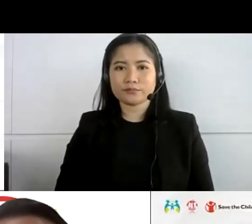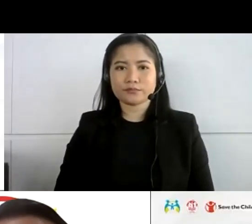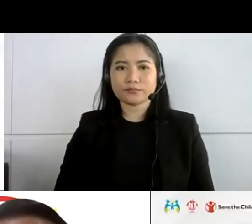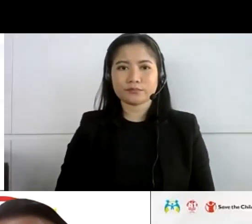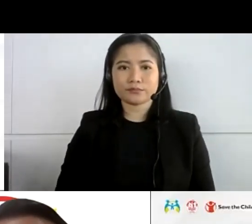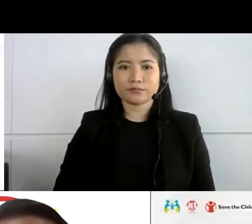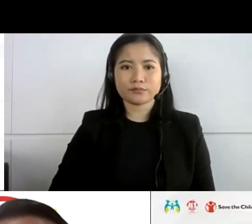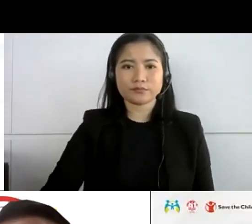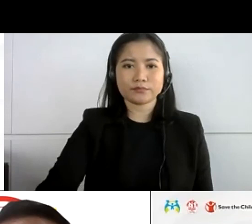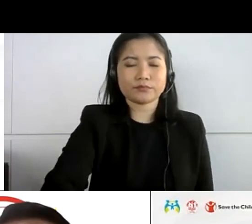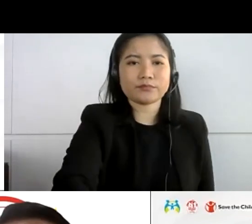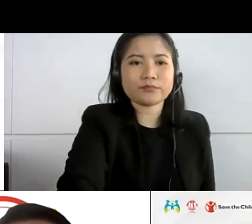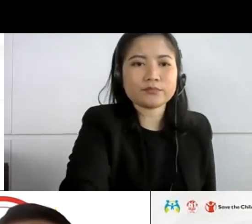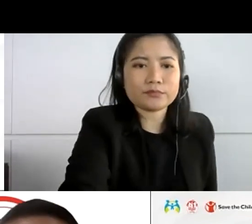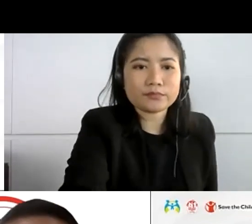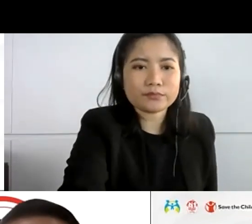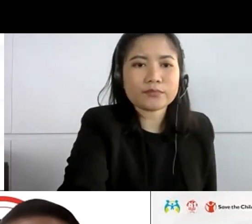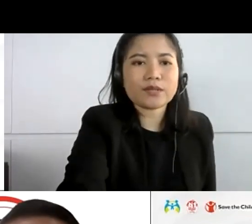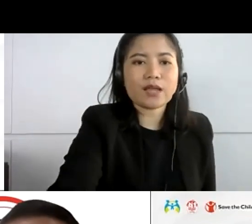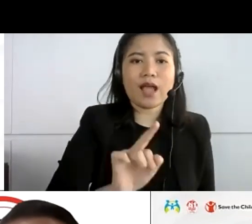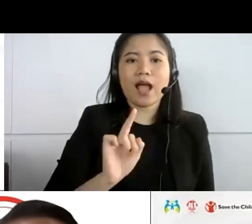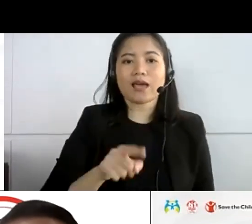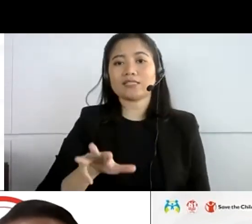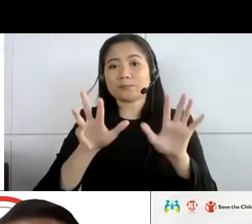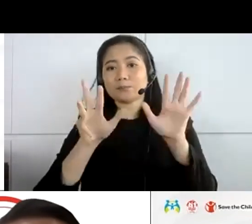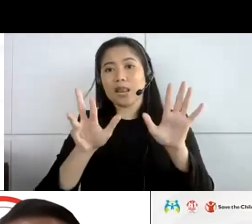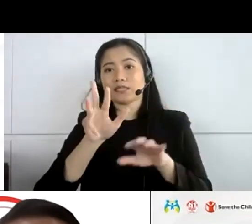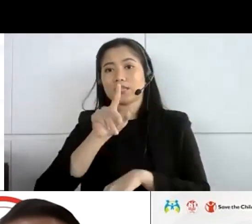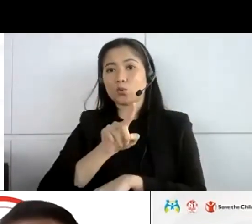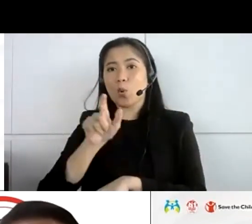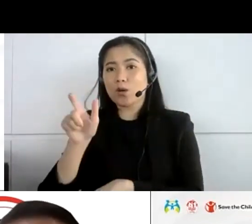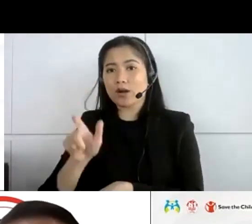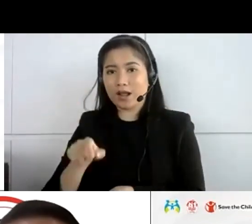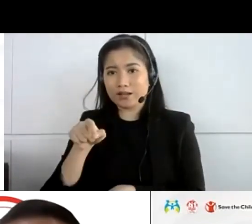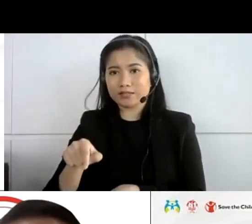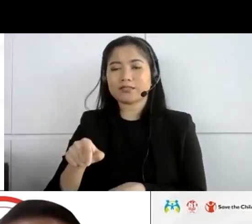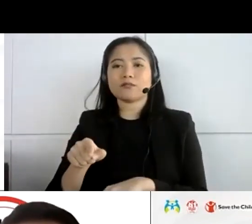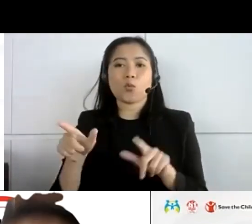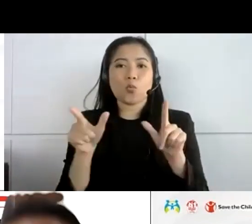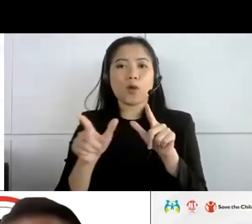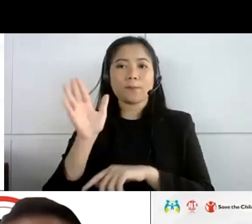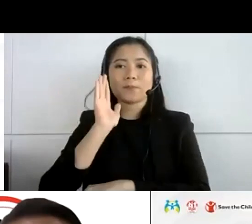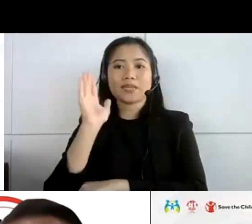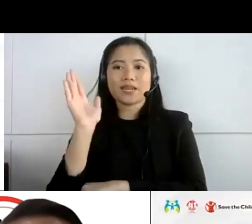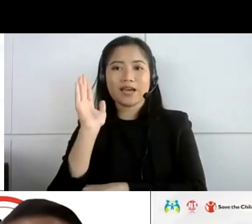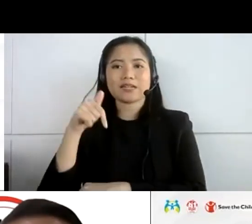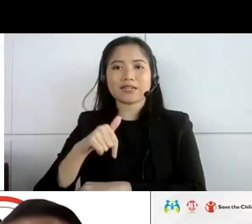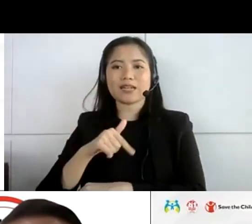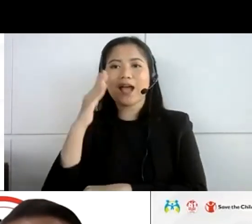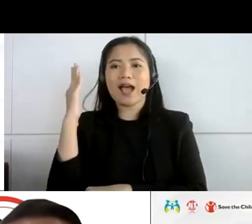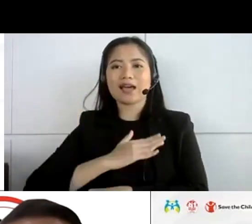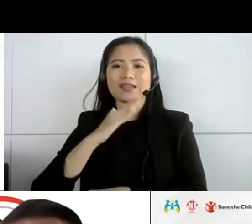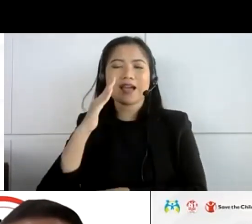Ada total 91 orang yang hadir di webinar sesi pertama dalam rangka Hari Anak Nasional yang diselenggarakan oleh Save the Children. Oke,